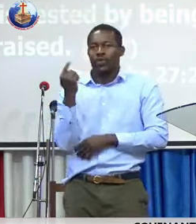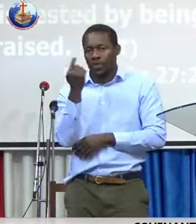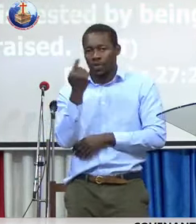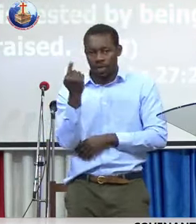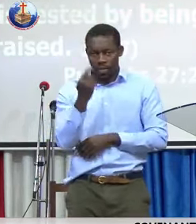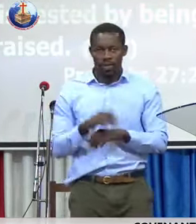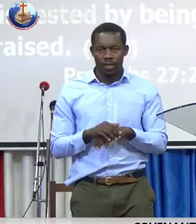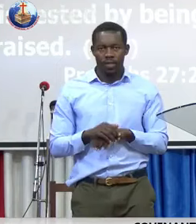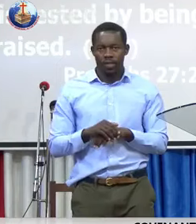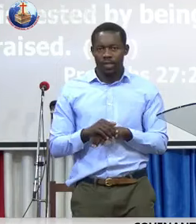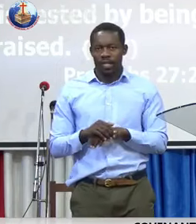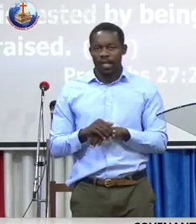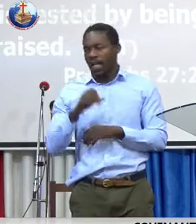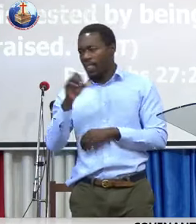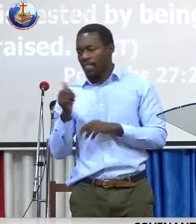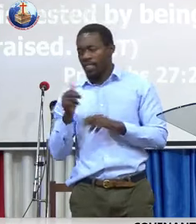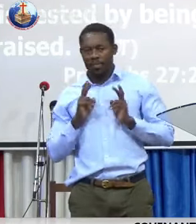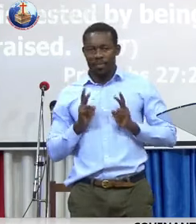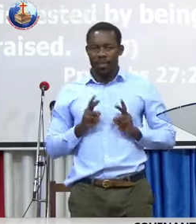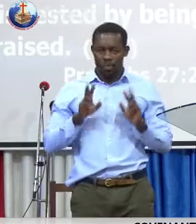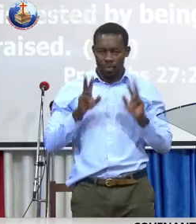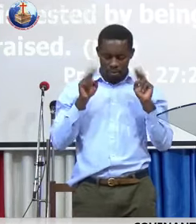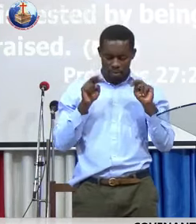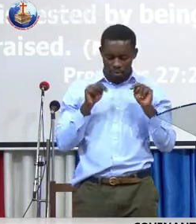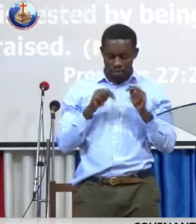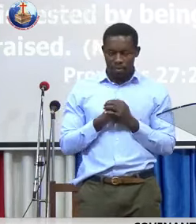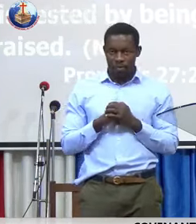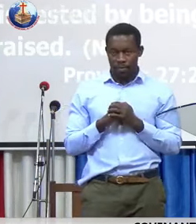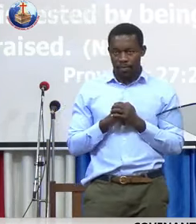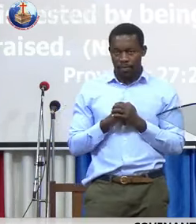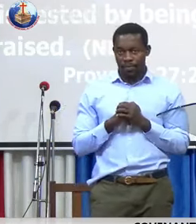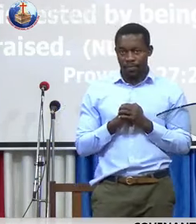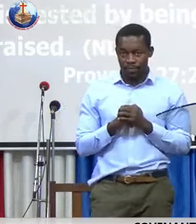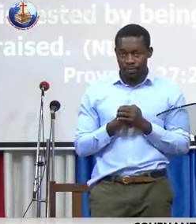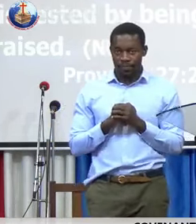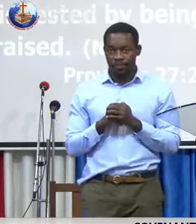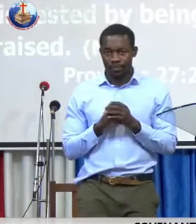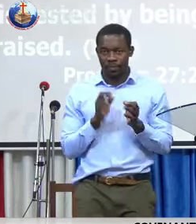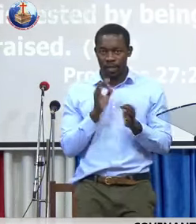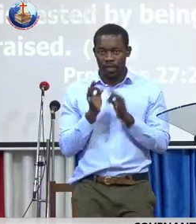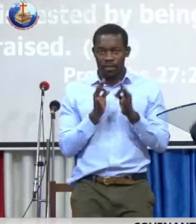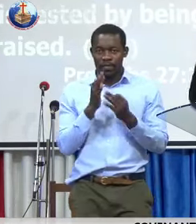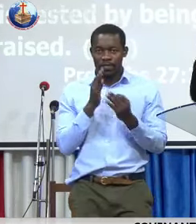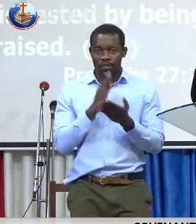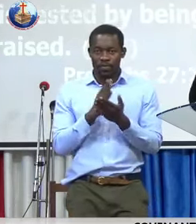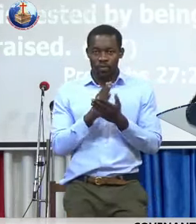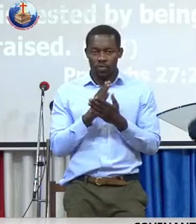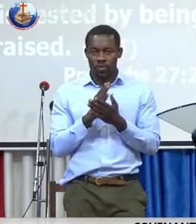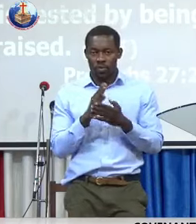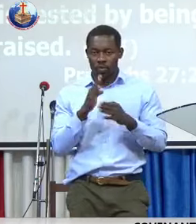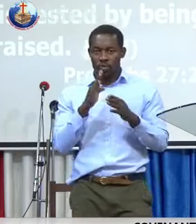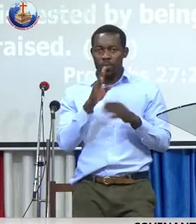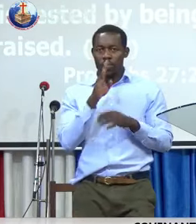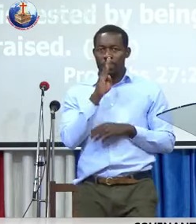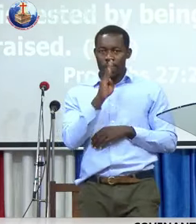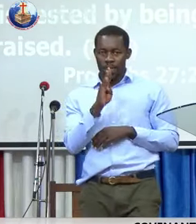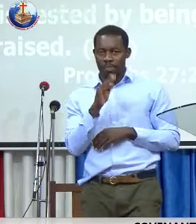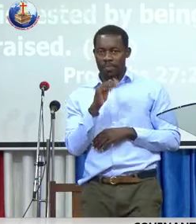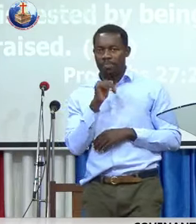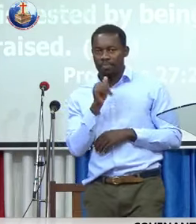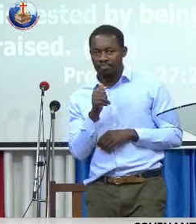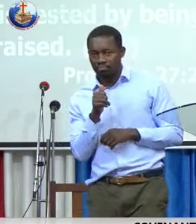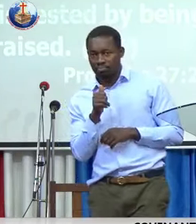katika Mungu. And in no one else. Na sio mwingine yoyote. If we are to effectively be and not do like salt and light.